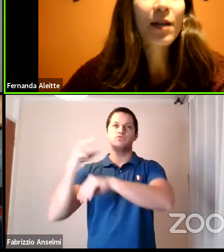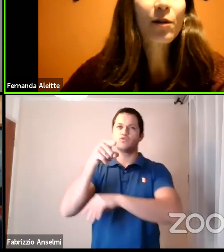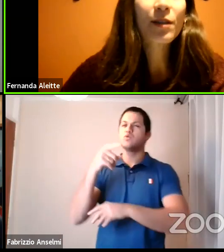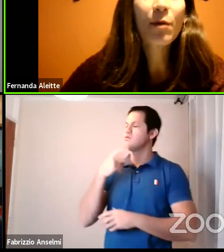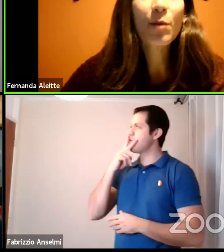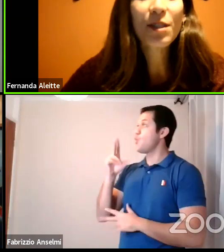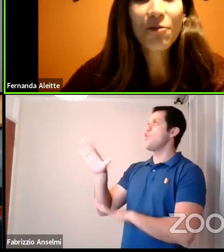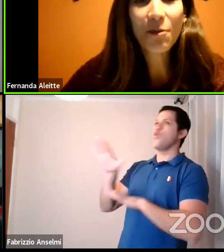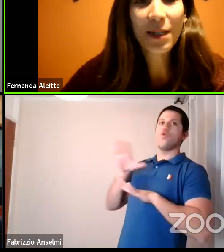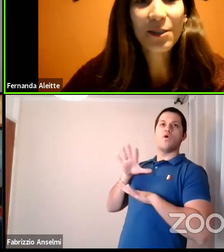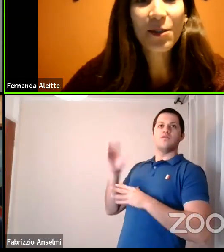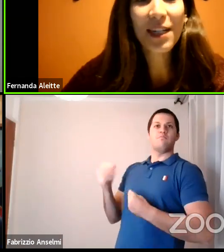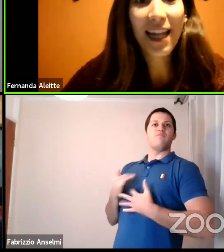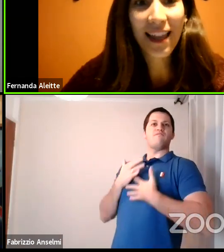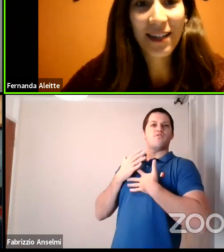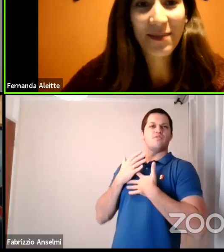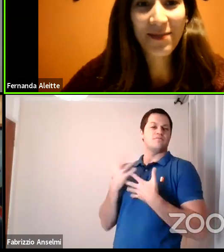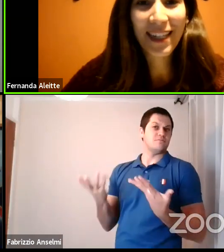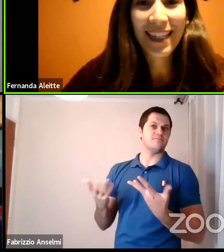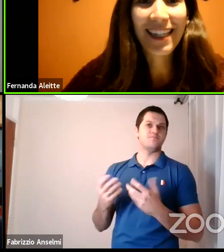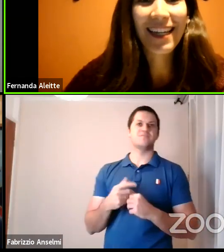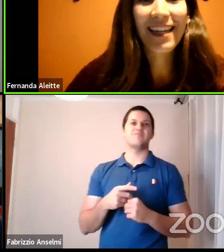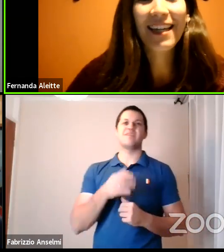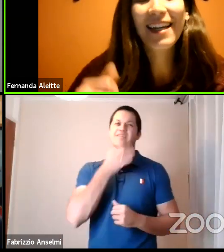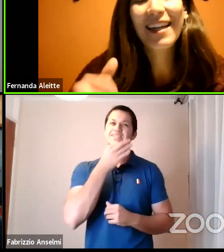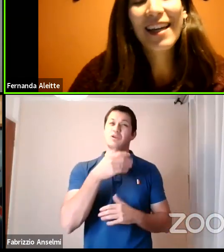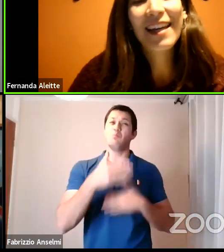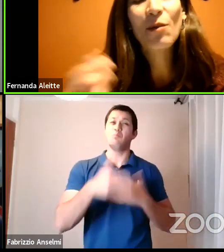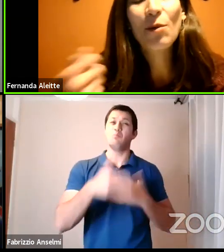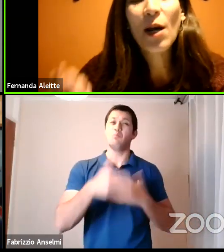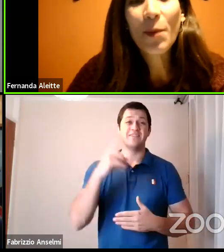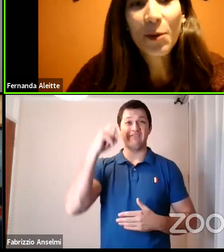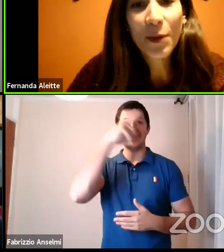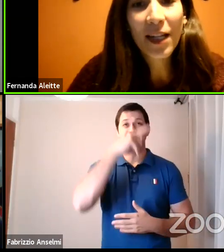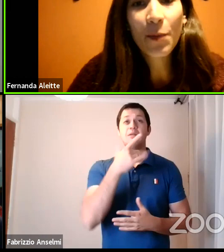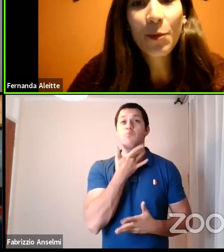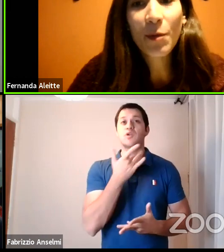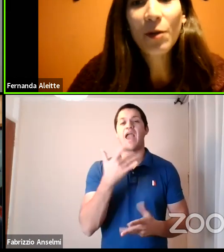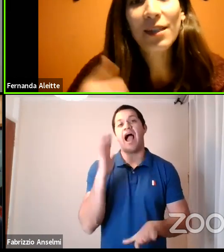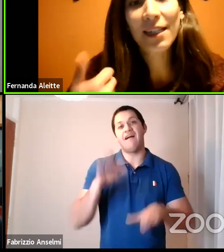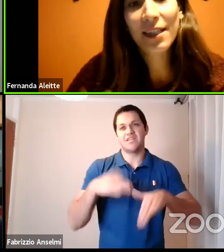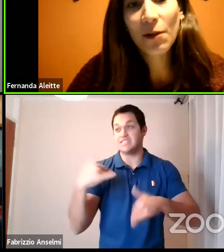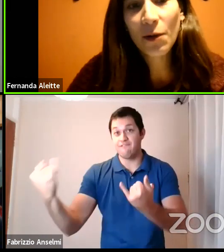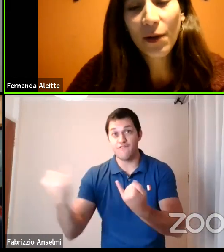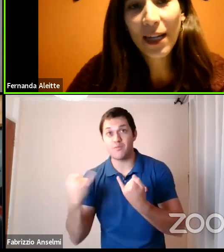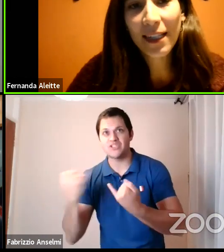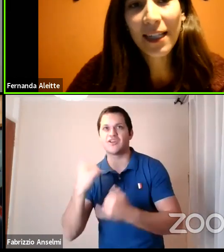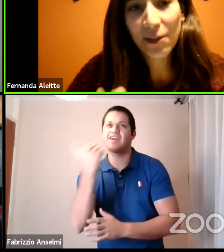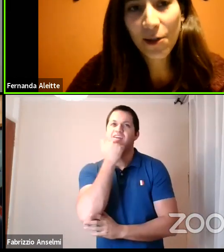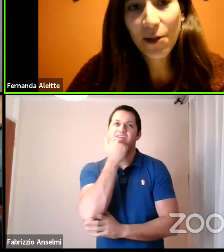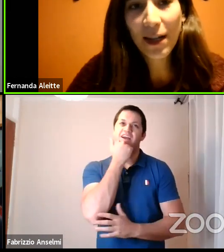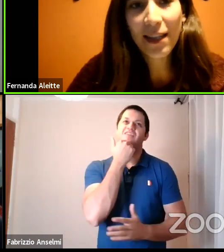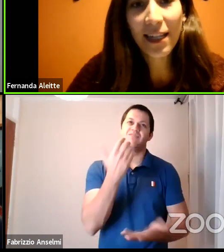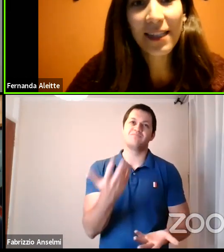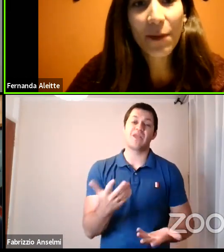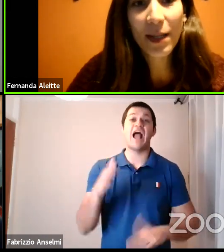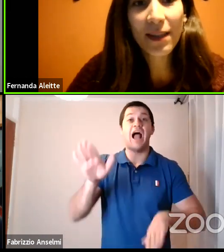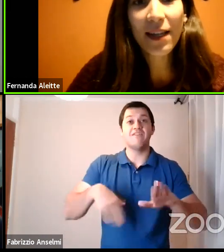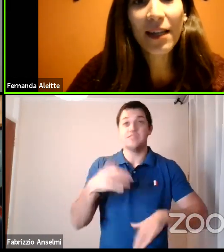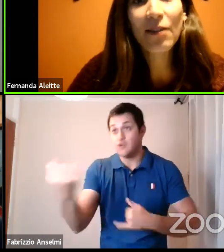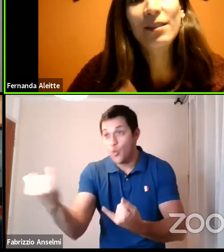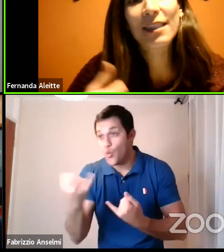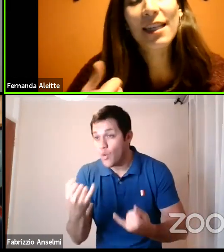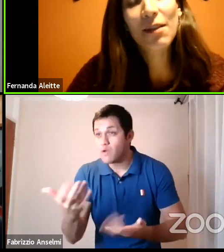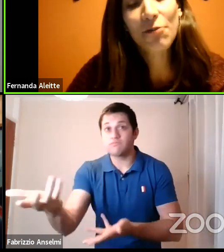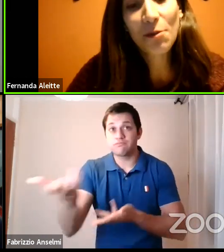porque también encontramos mucha información errada, que en algunas oportunidades pudimos contactarnos con las kinesiólogas